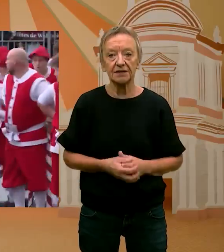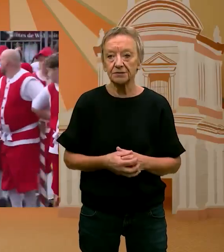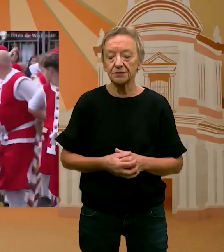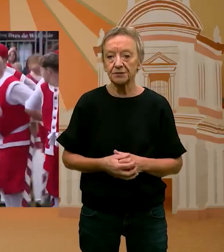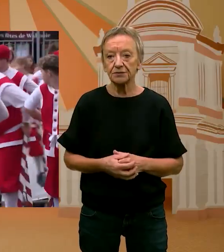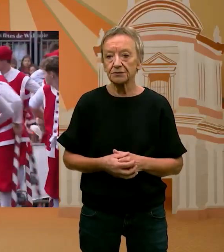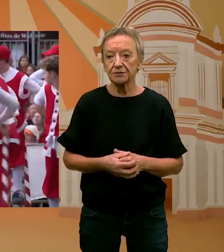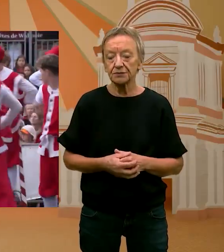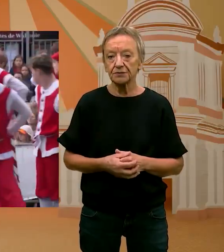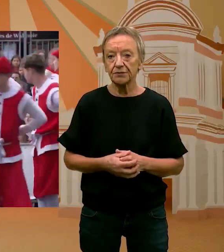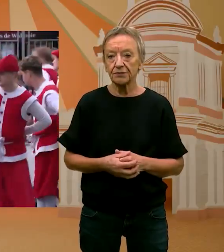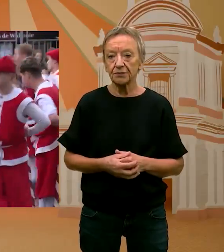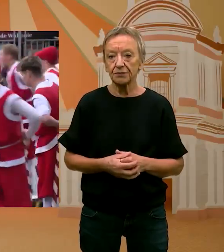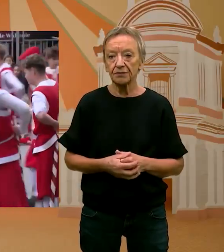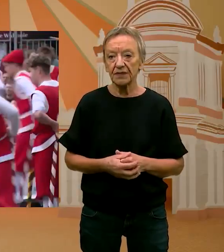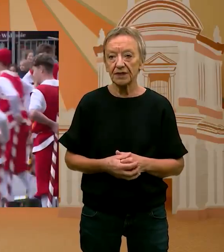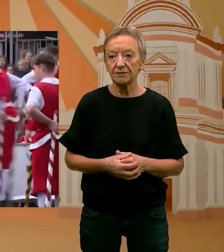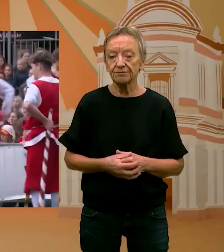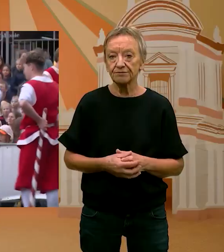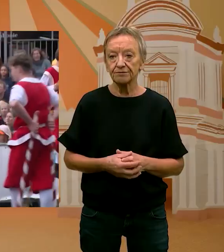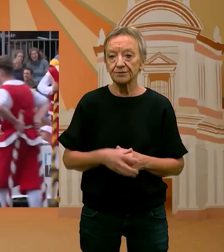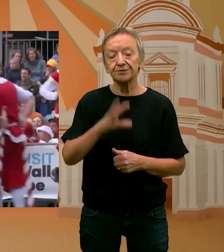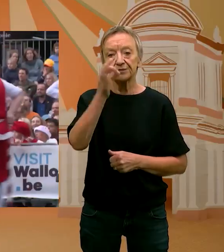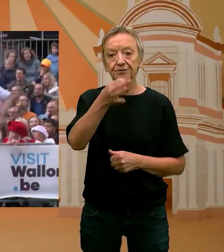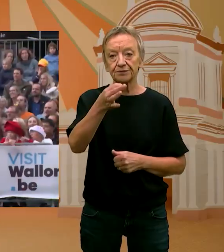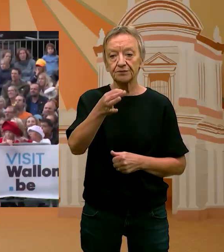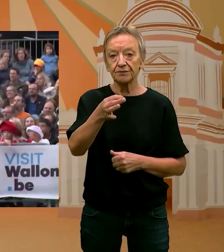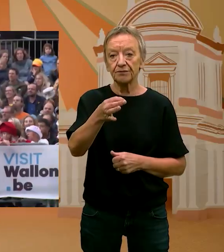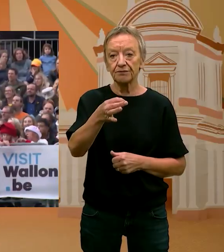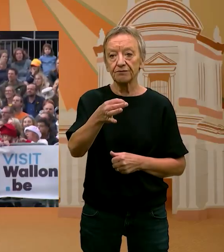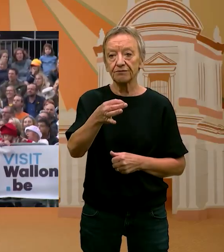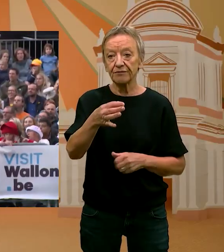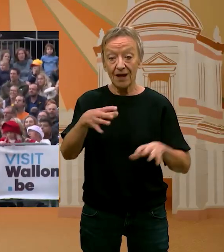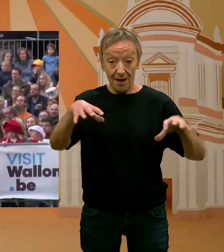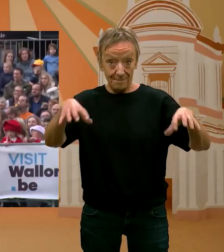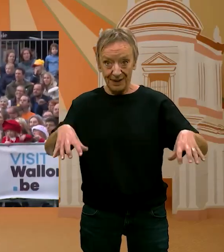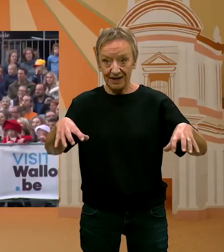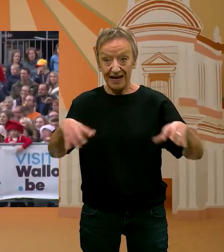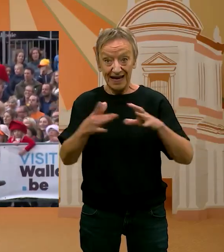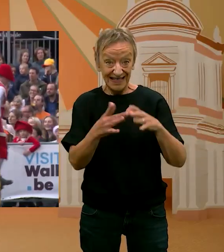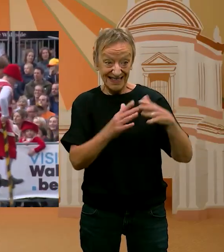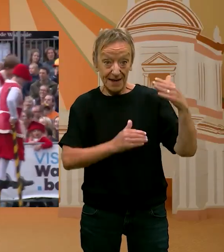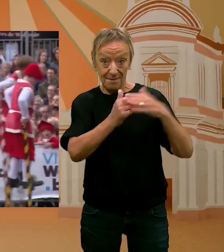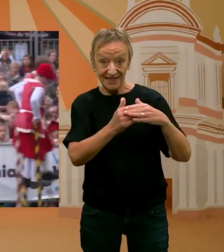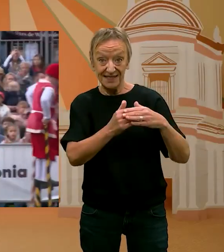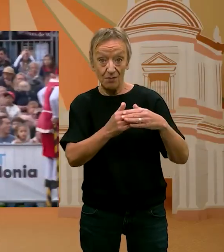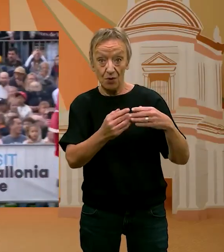vont évidemment essayer de faire tomber le maximum d'adversaires, rester ensemble. Et on peut voir très rapidement que ça